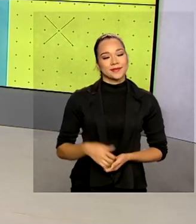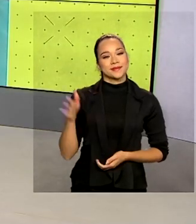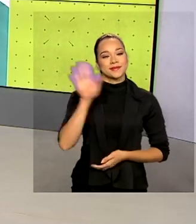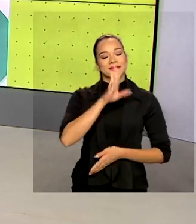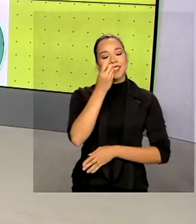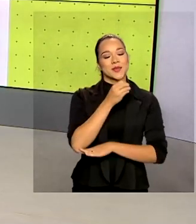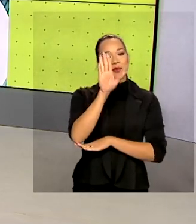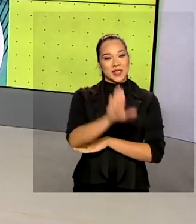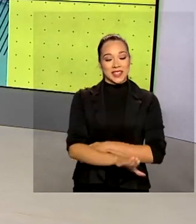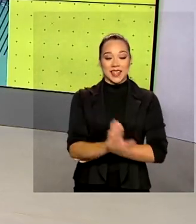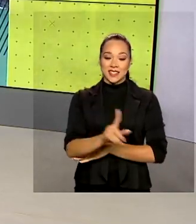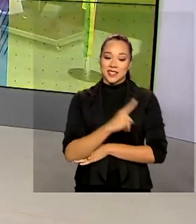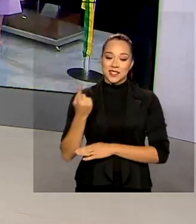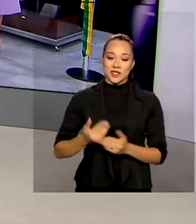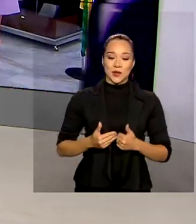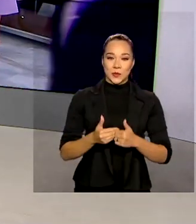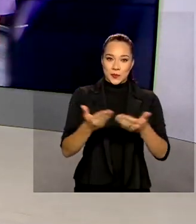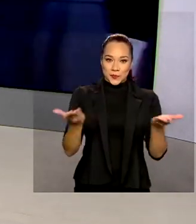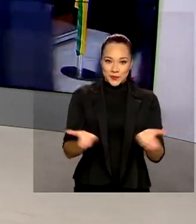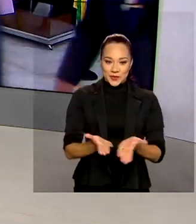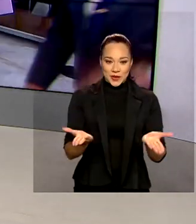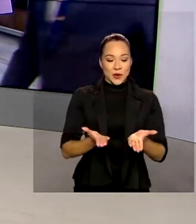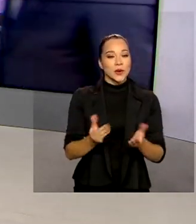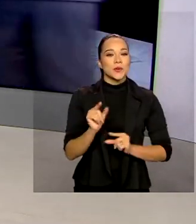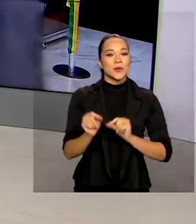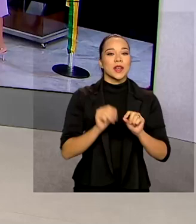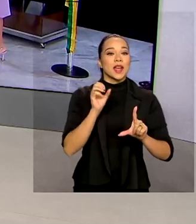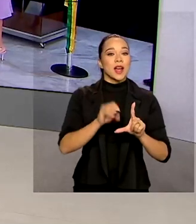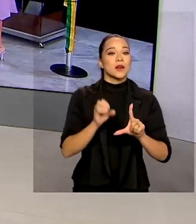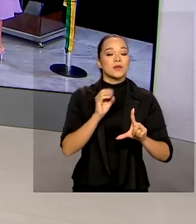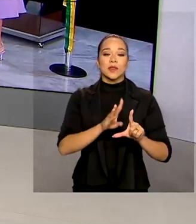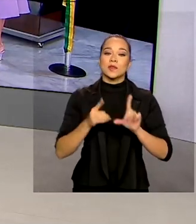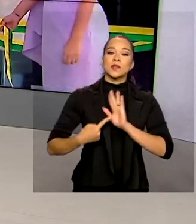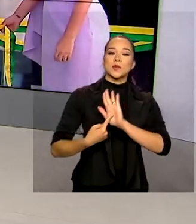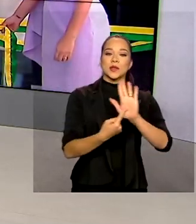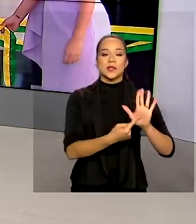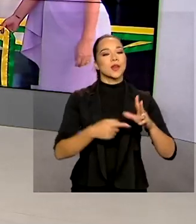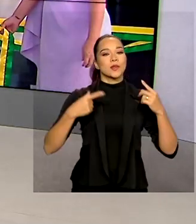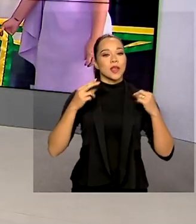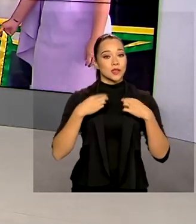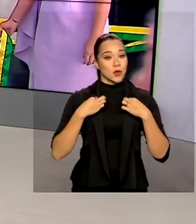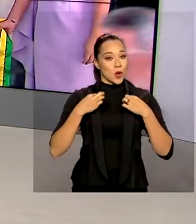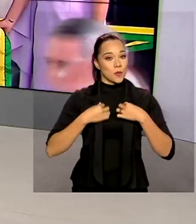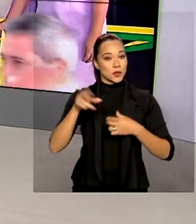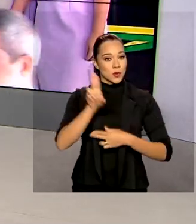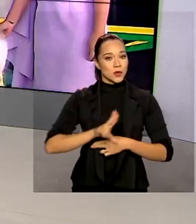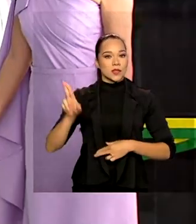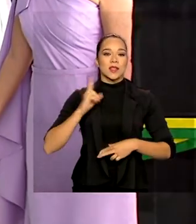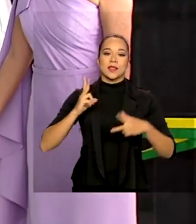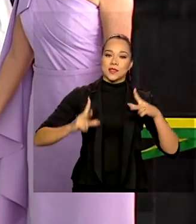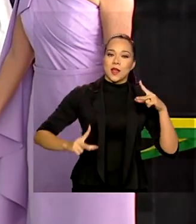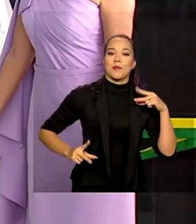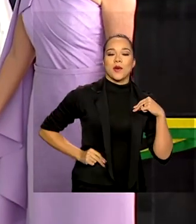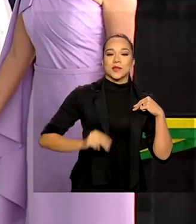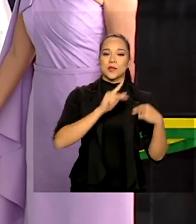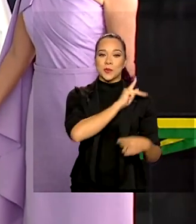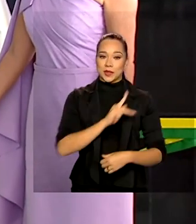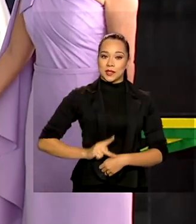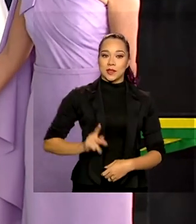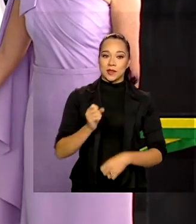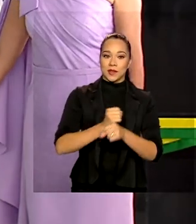Olá, boa tarde. A gente acompanha a partir de agora ao vivo a exposição dos trajes usados na posse presidencial